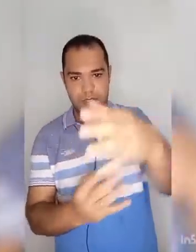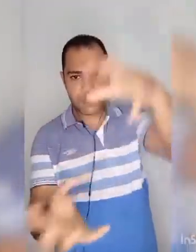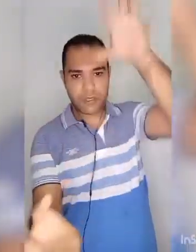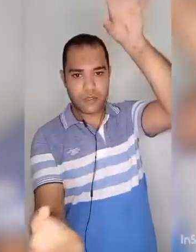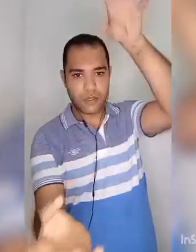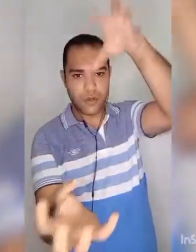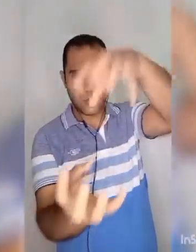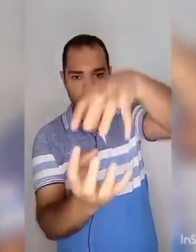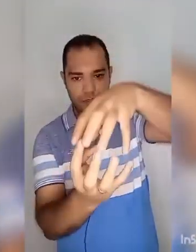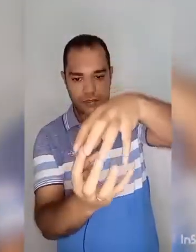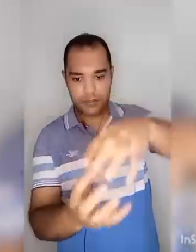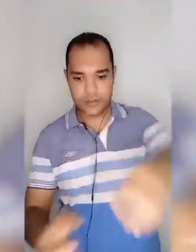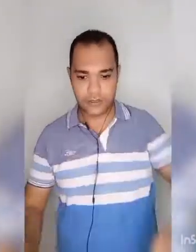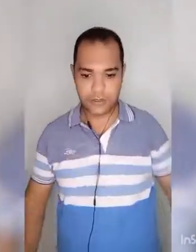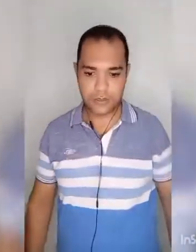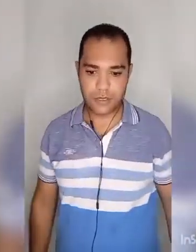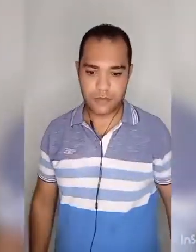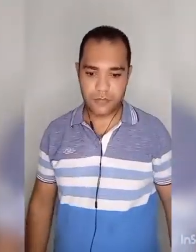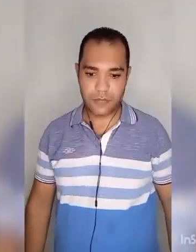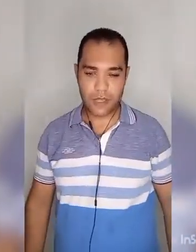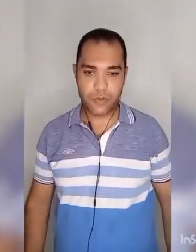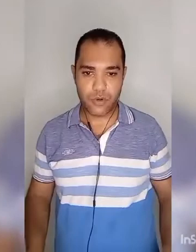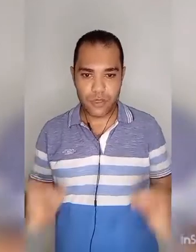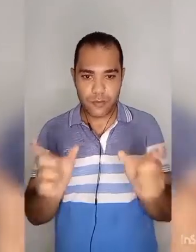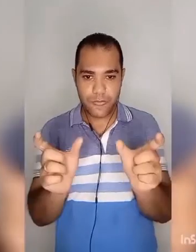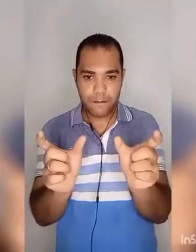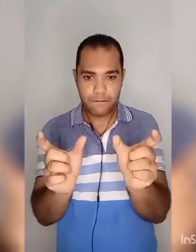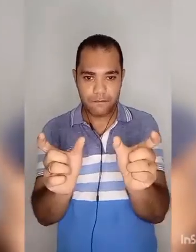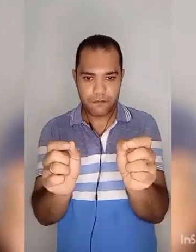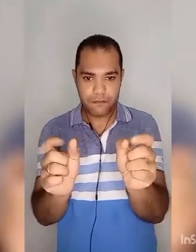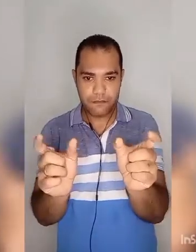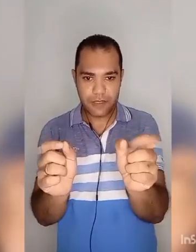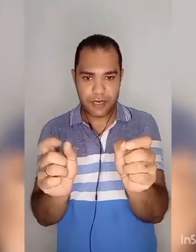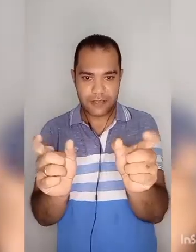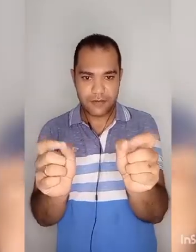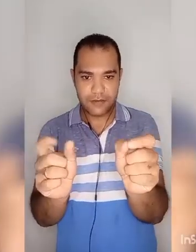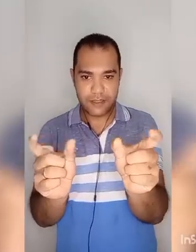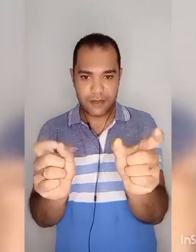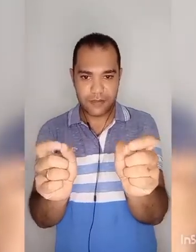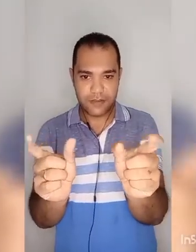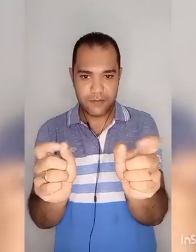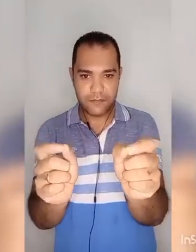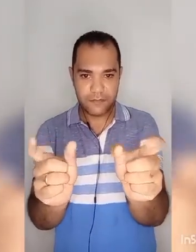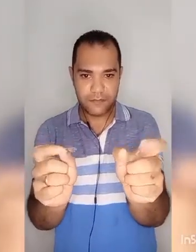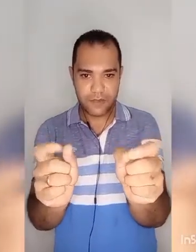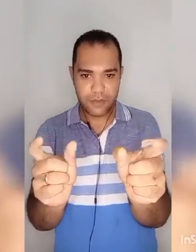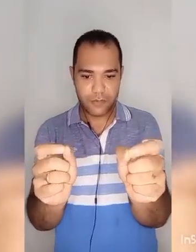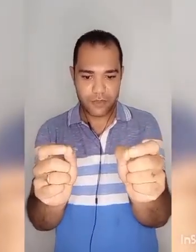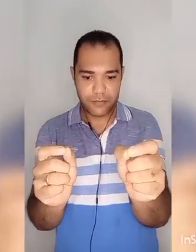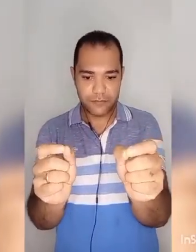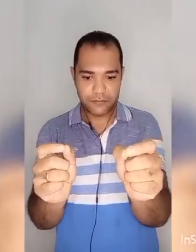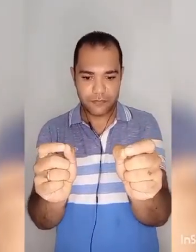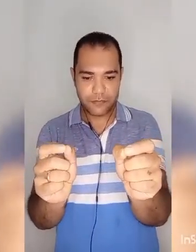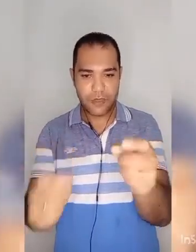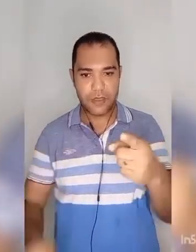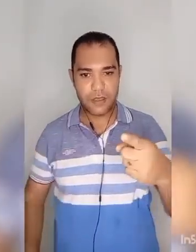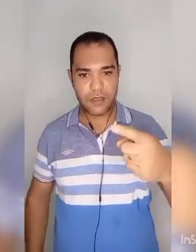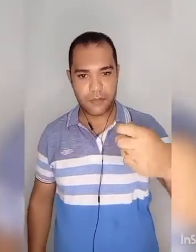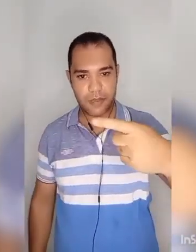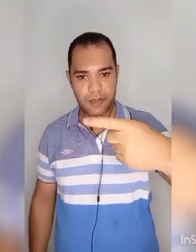سمكة الحوت. طيب كابوريا بدرعتها كلبتها، كابوريا. جمبري،